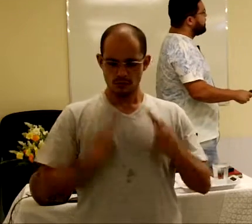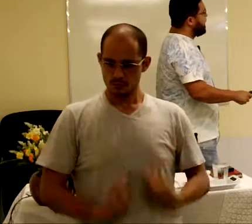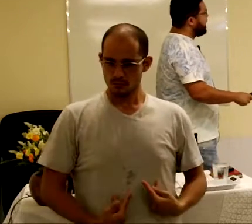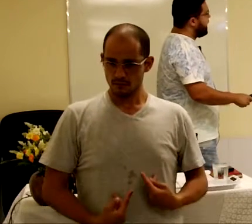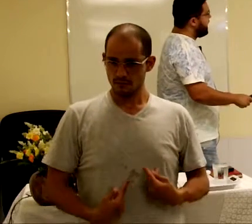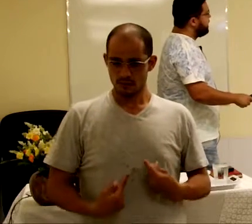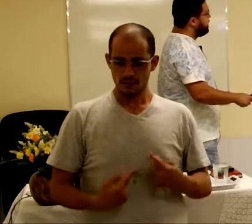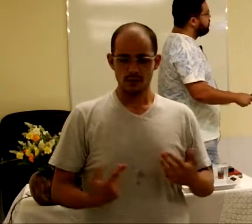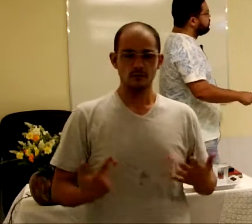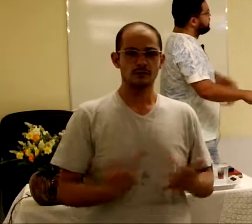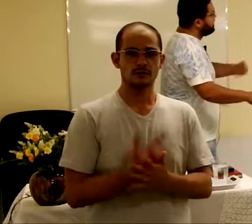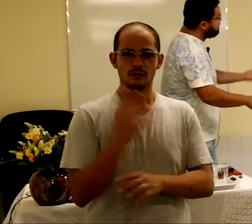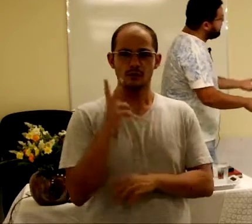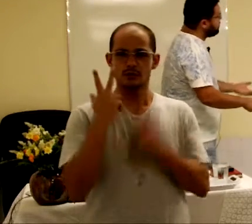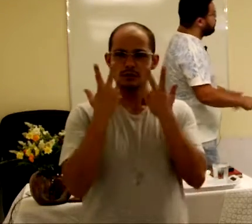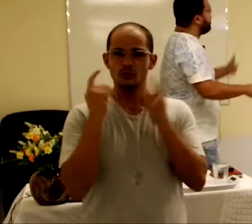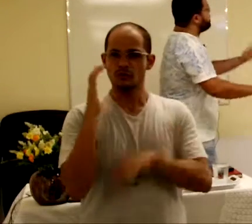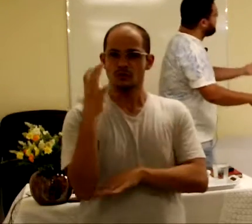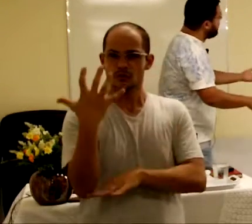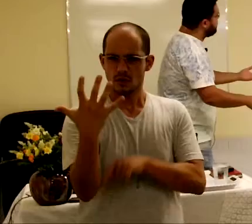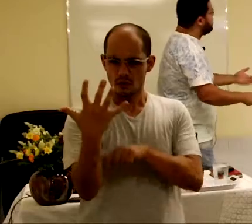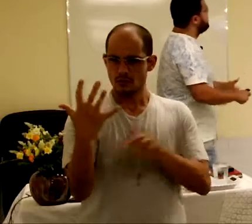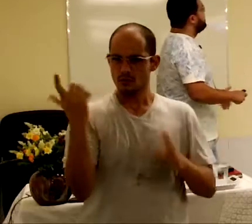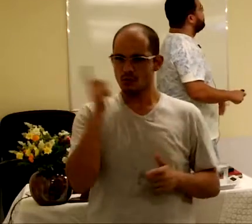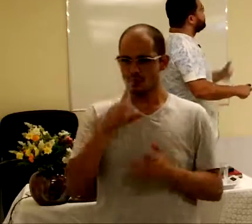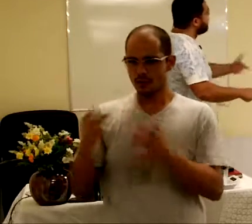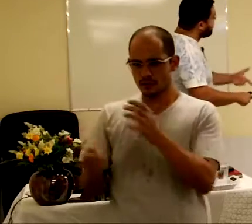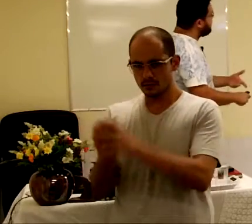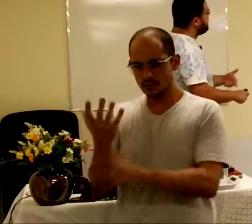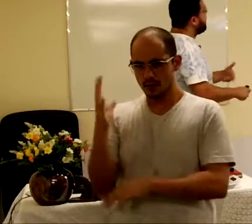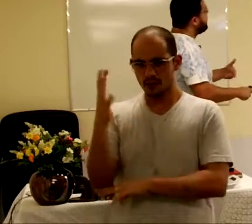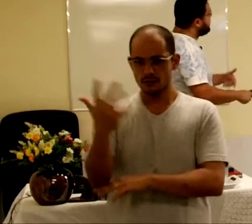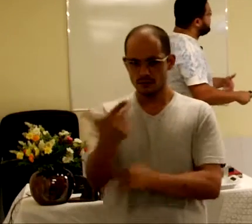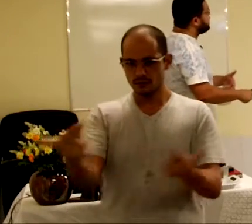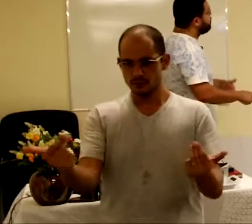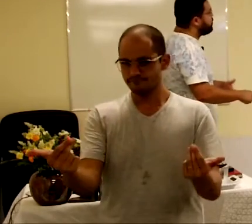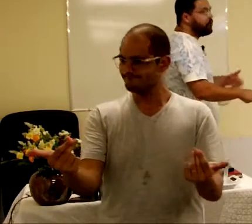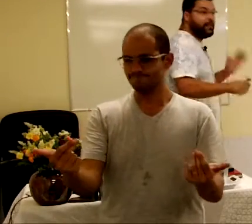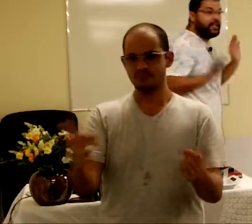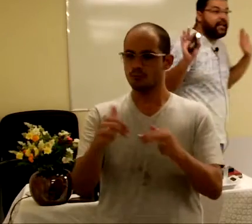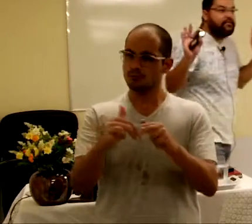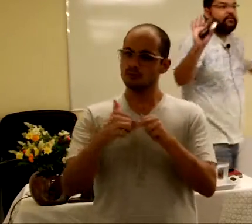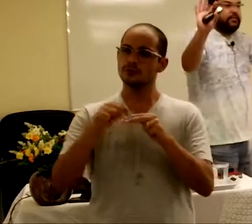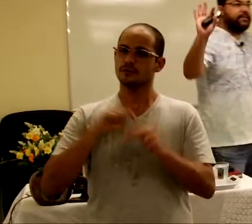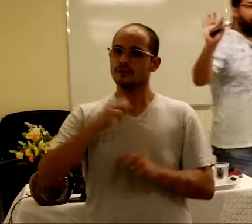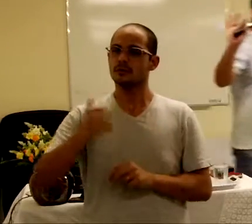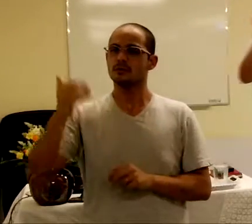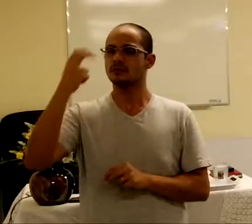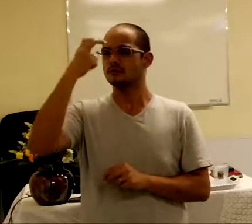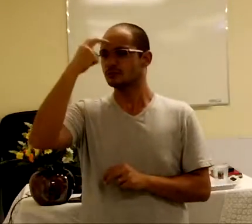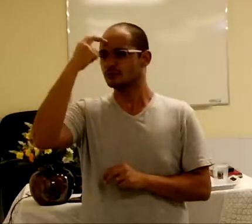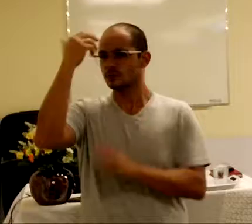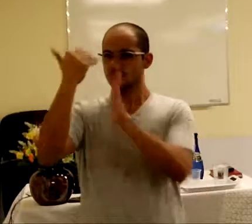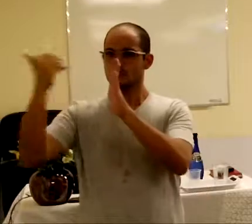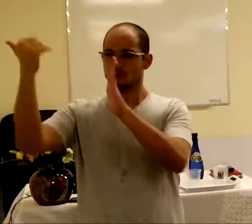causa primária é, conseguintemente, logicamente, consequentemente, a inteligência superior à humanidade. Até aí, beleza,